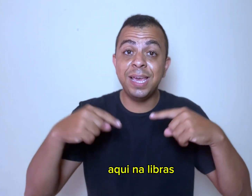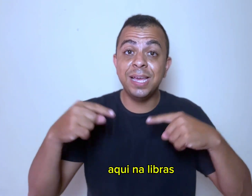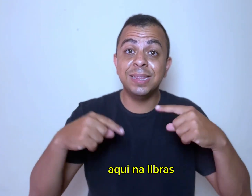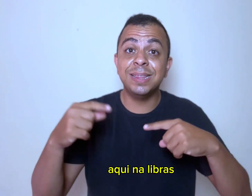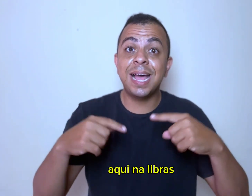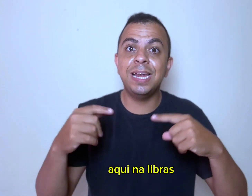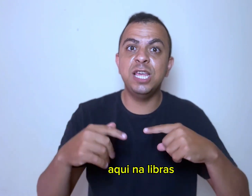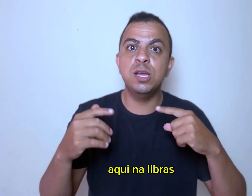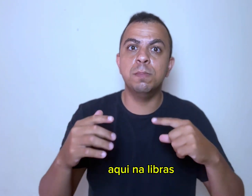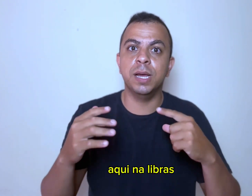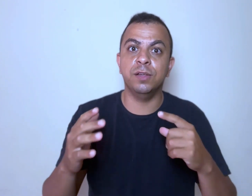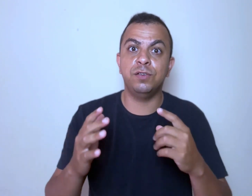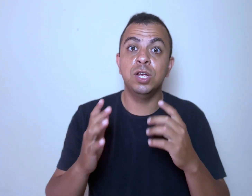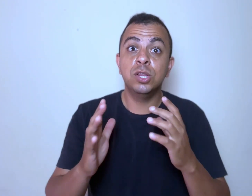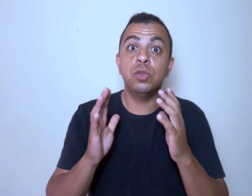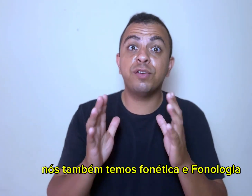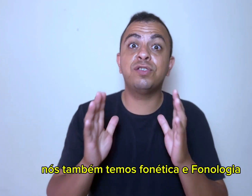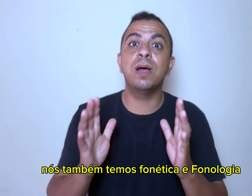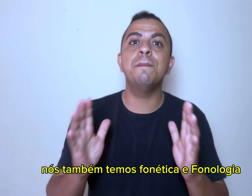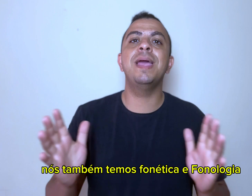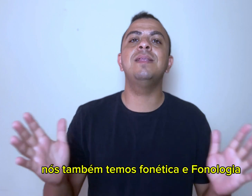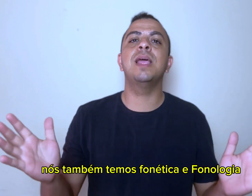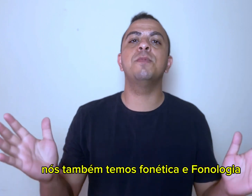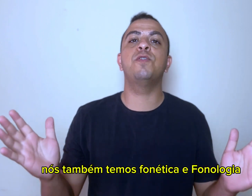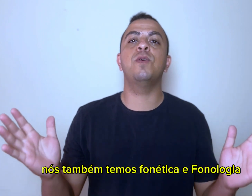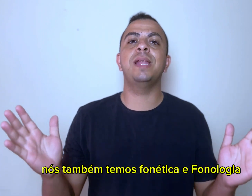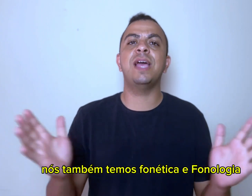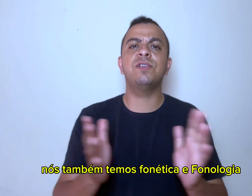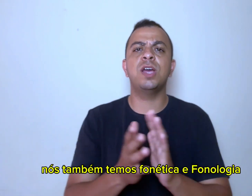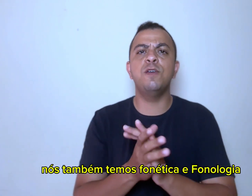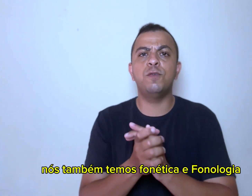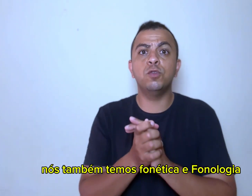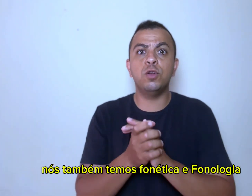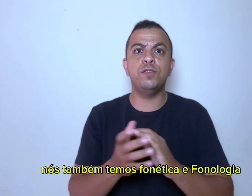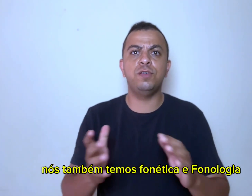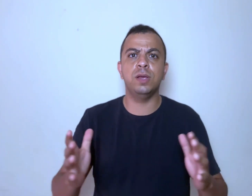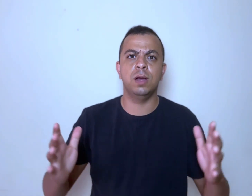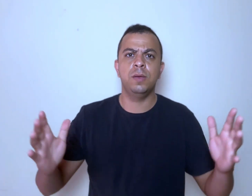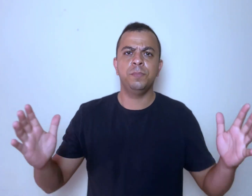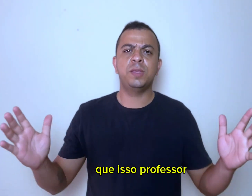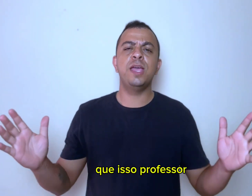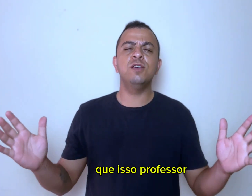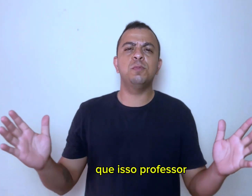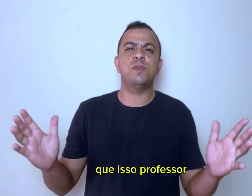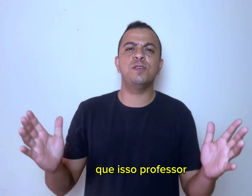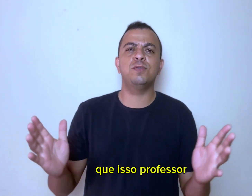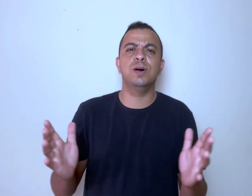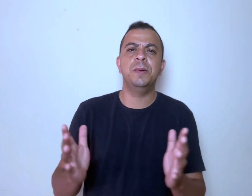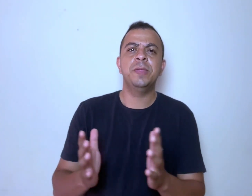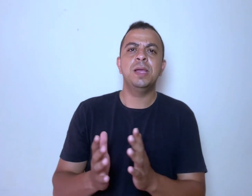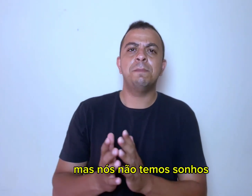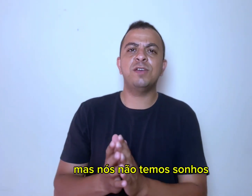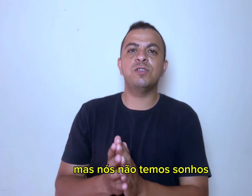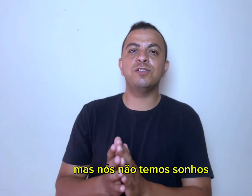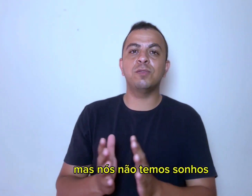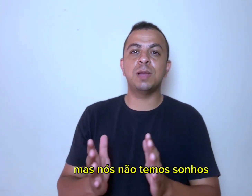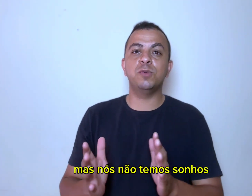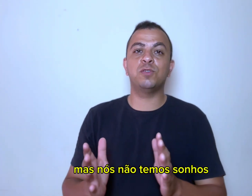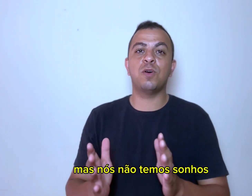Aqui na Libras, nós também temos fonética e fonologia. Que isso, professor? Mas nós não temos